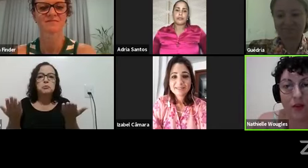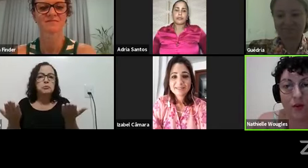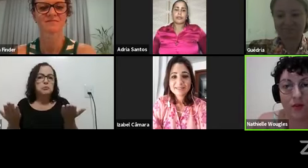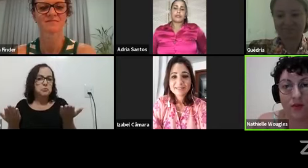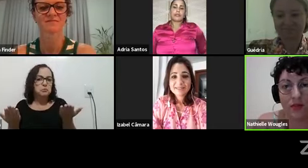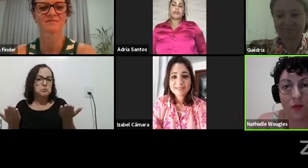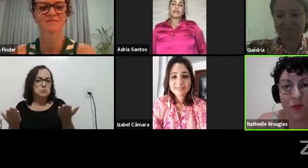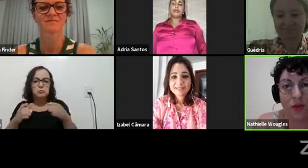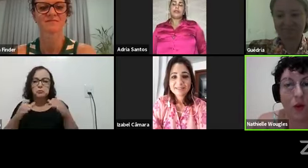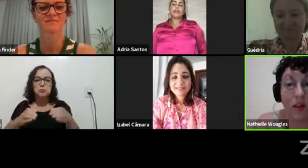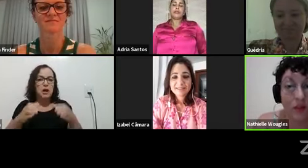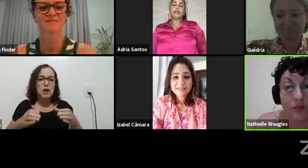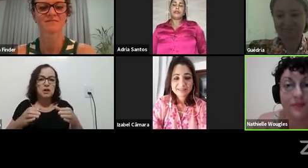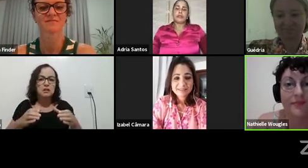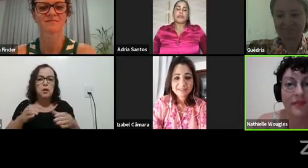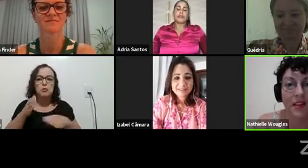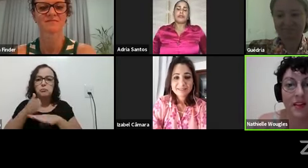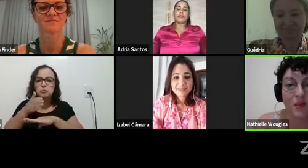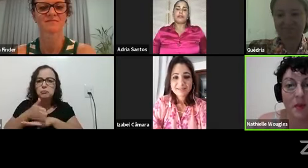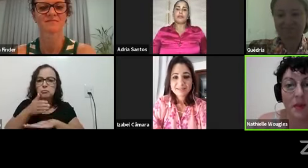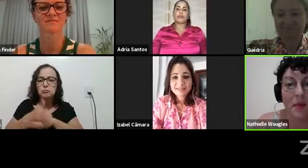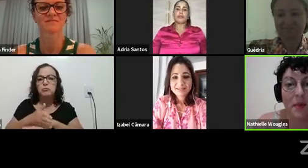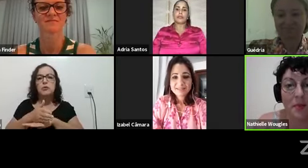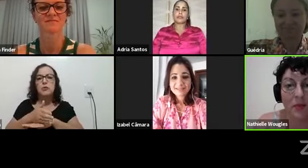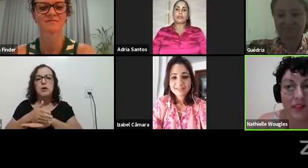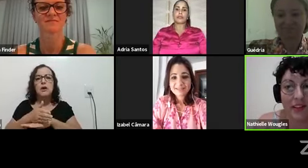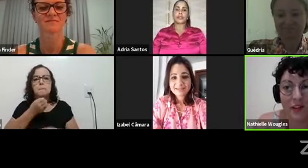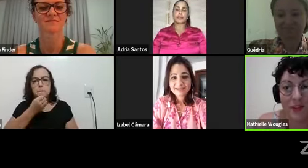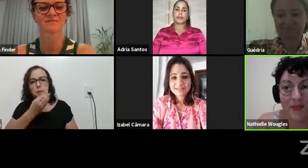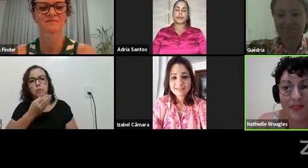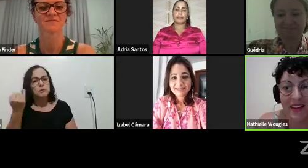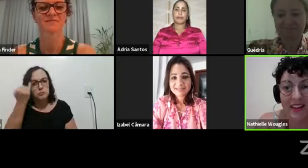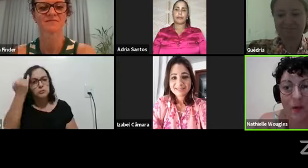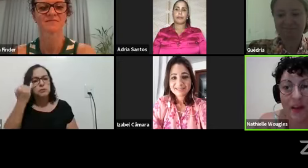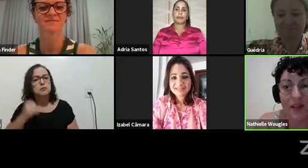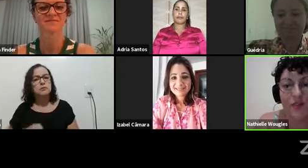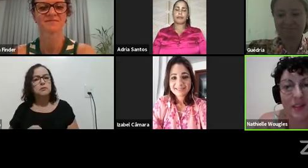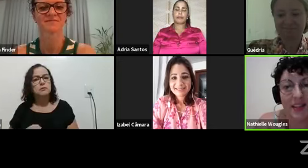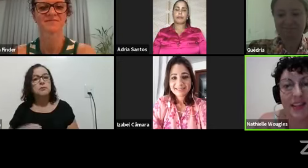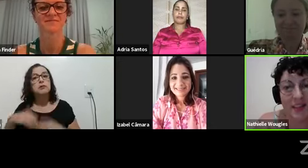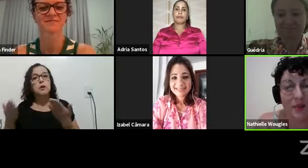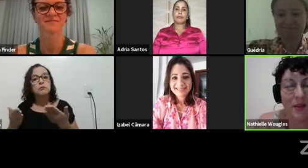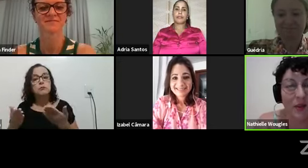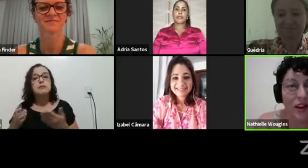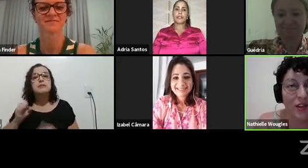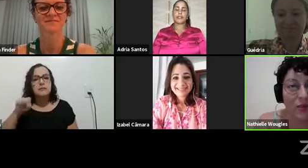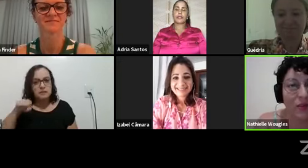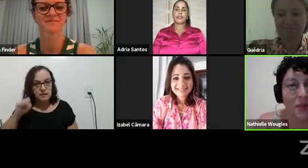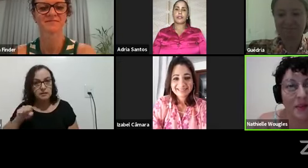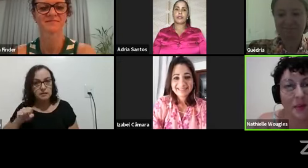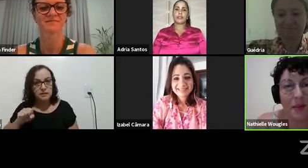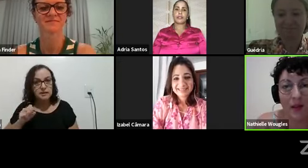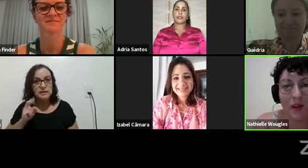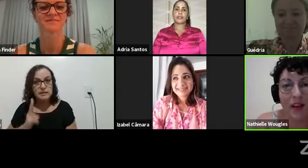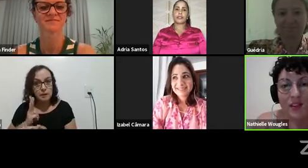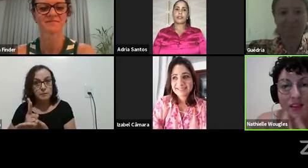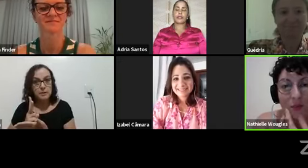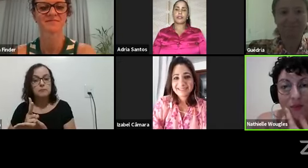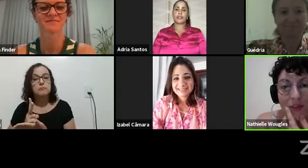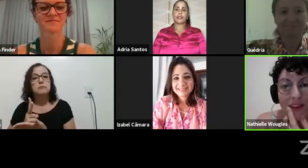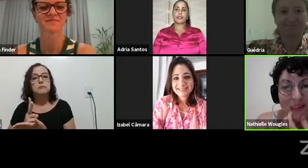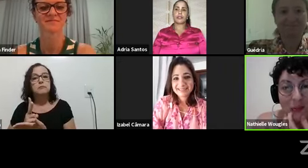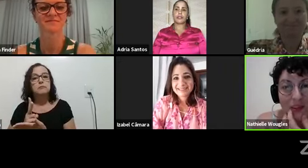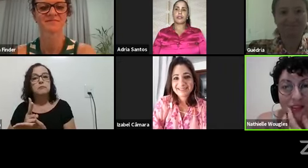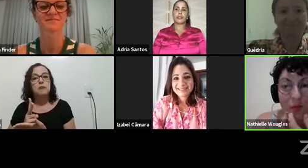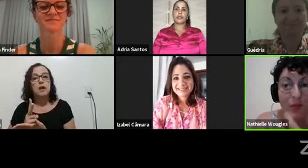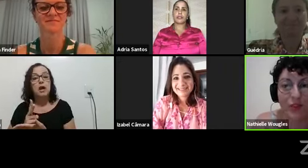lugar que eu frequento. Isso para mim é bem importante. Então é isso, sim, é sempre lugar de luta, mas também é lugar de ser